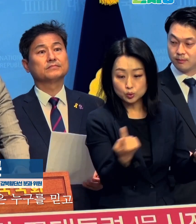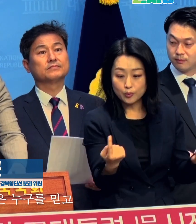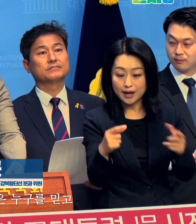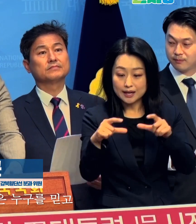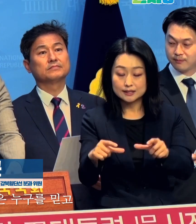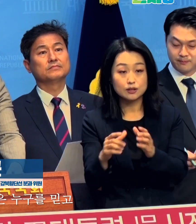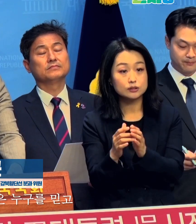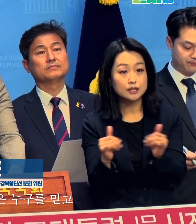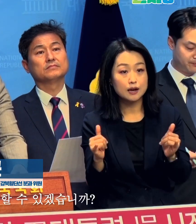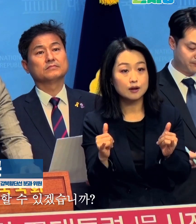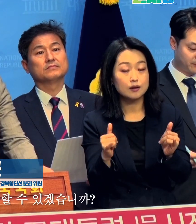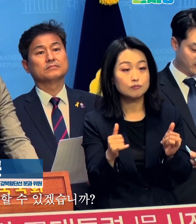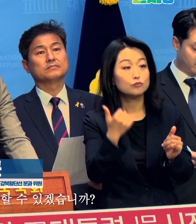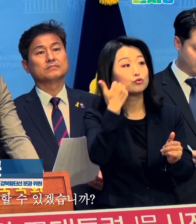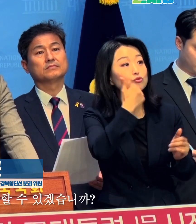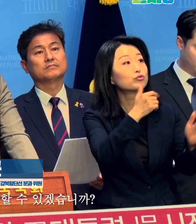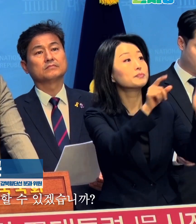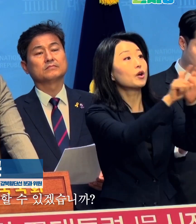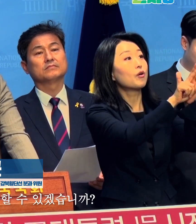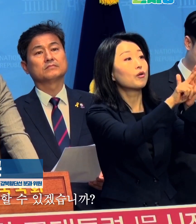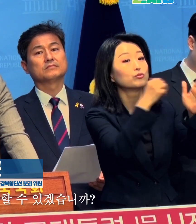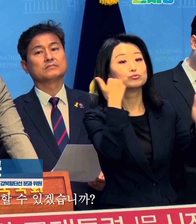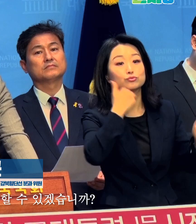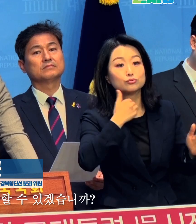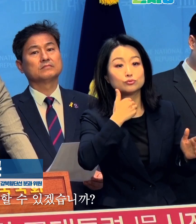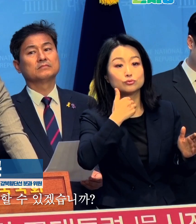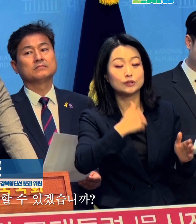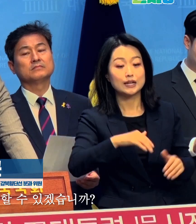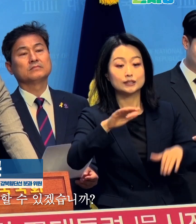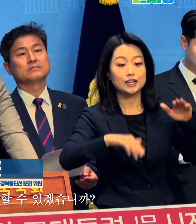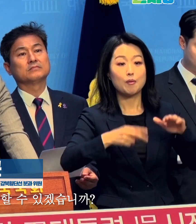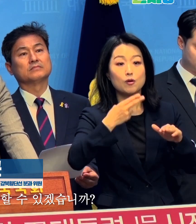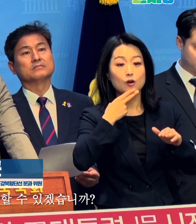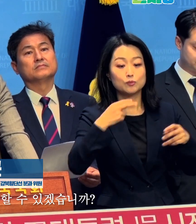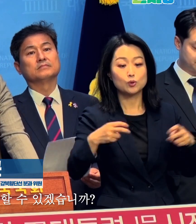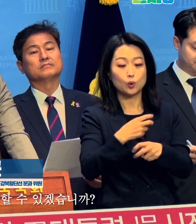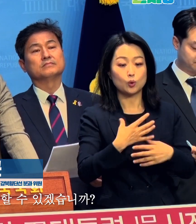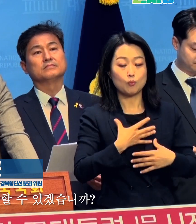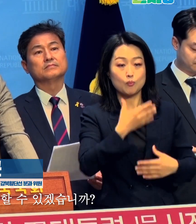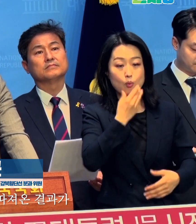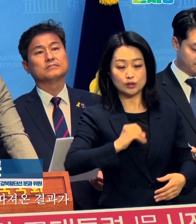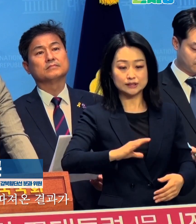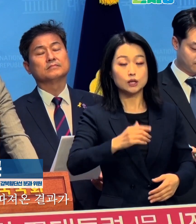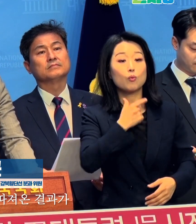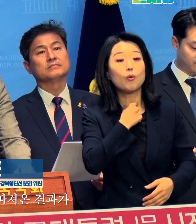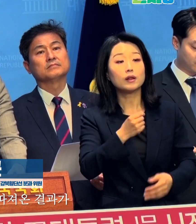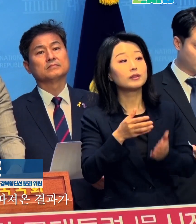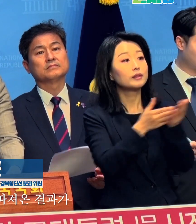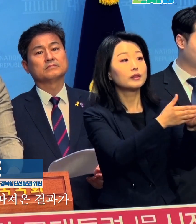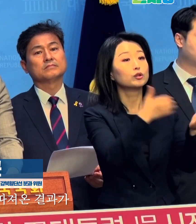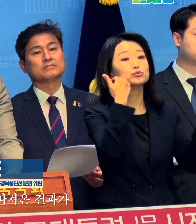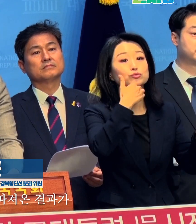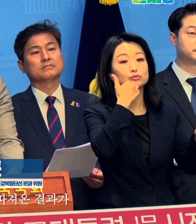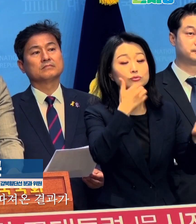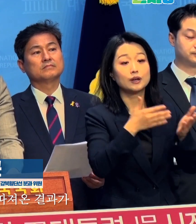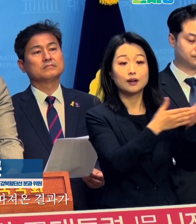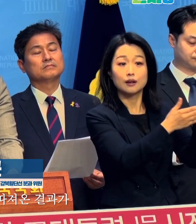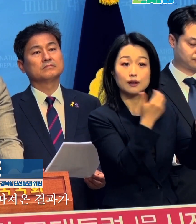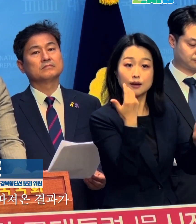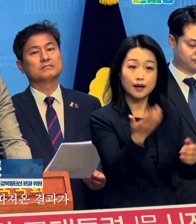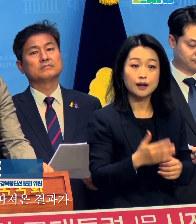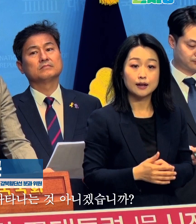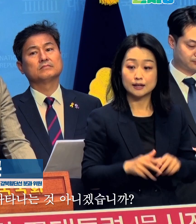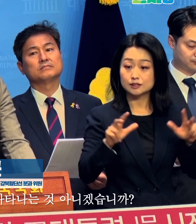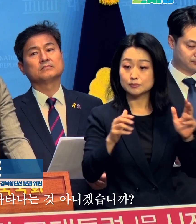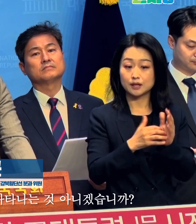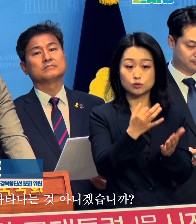주민들은 누구를 믿고 차별없는 교통복지를 요구할 수 있겠습니까? 그동안 경제성만을 따져온